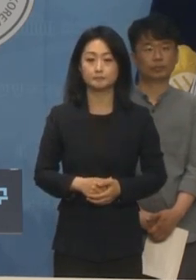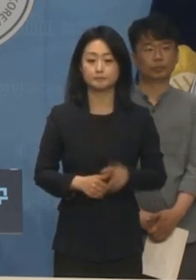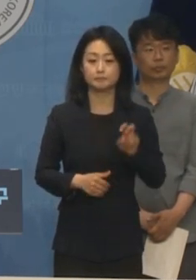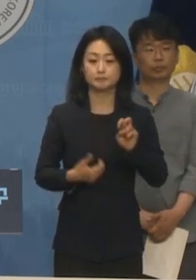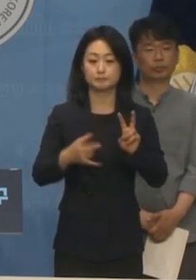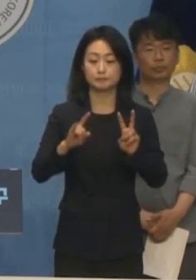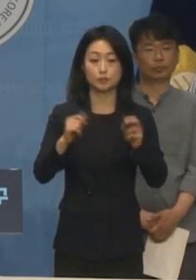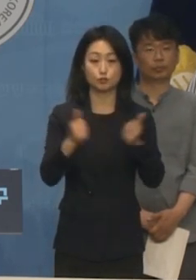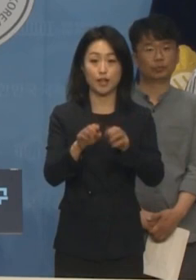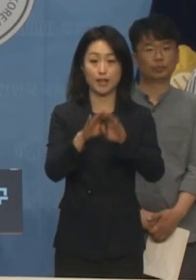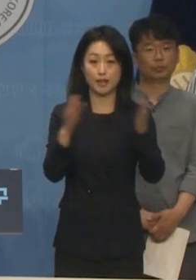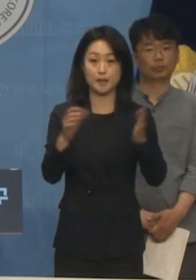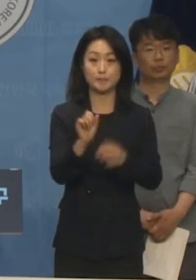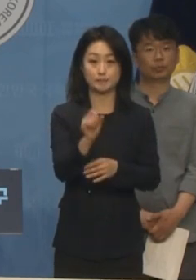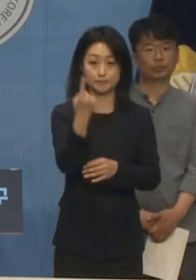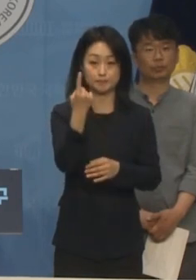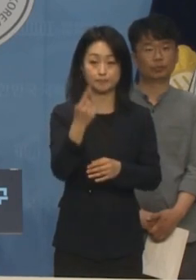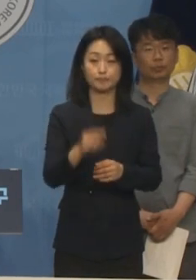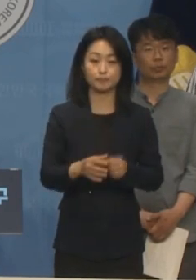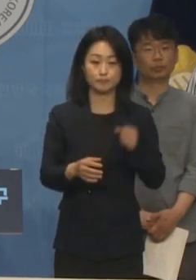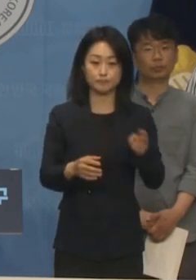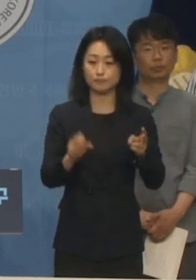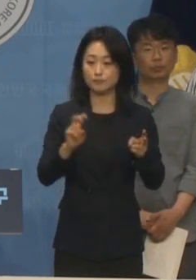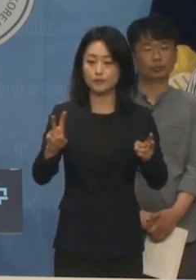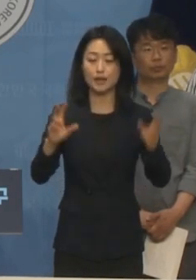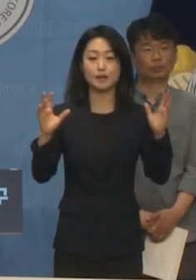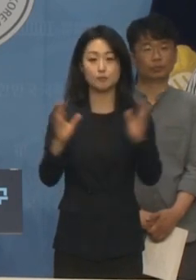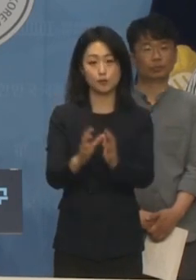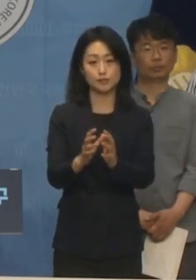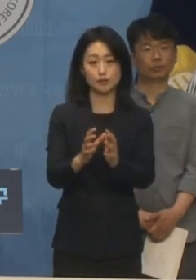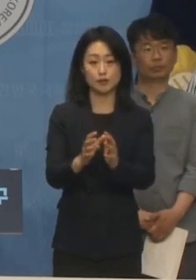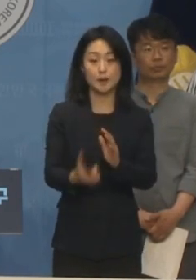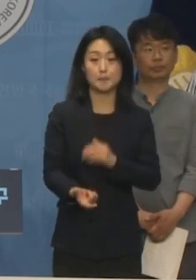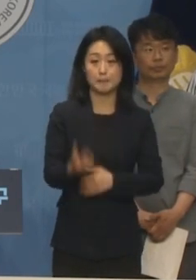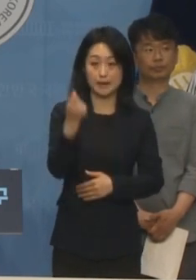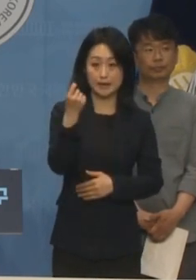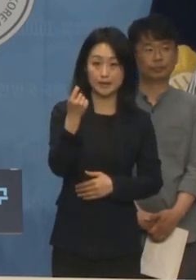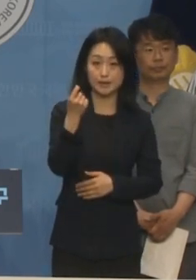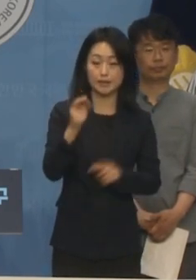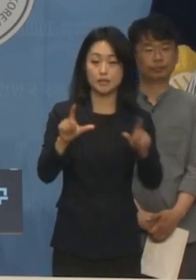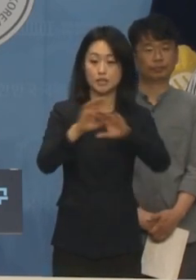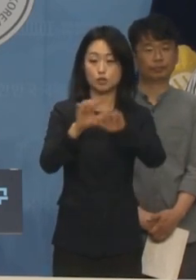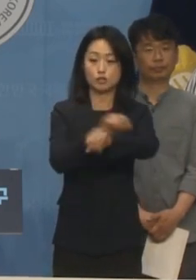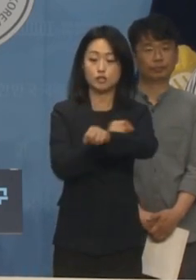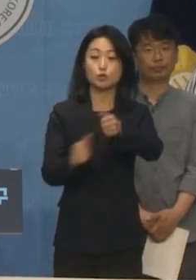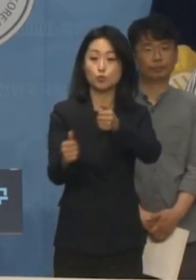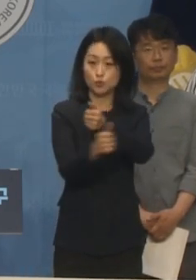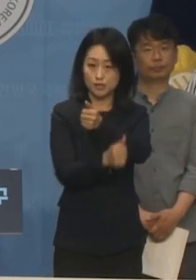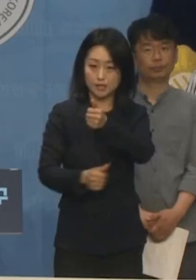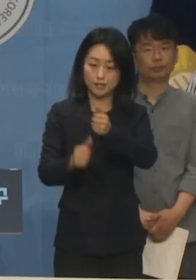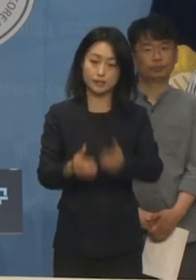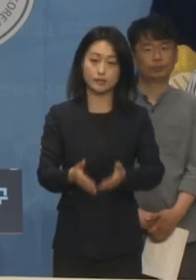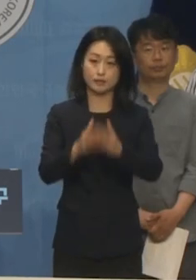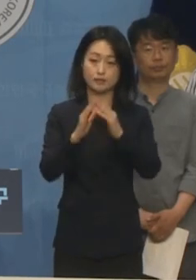22대 국회가 개원한 만큼 여야가 공언한 대로 하루빨리 기후특위를 구성해야